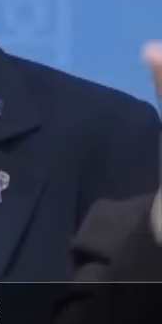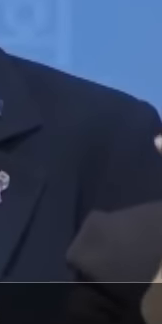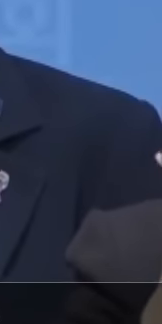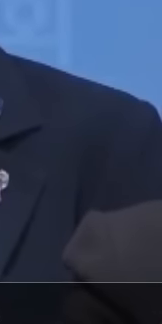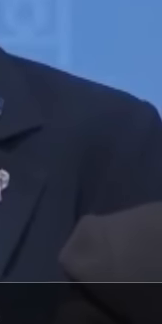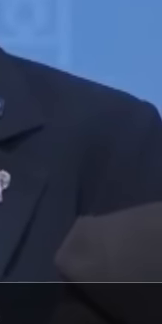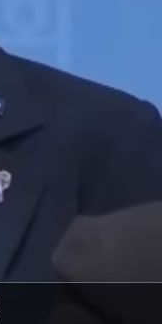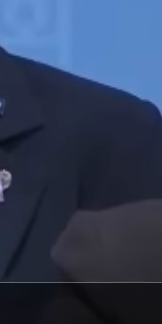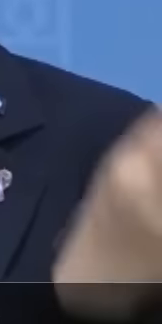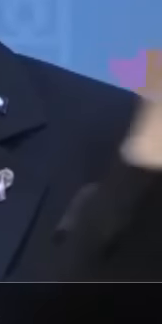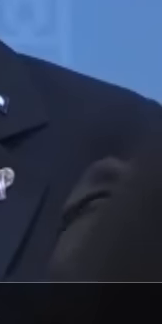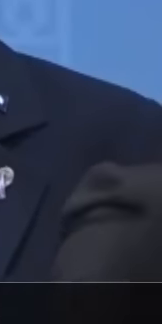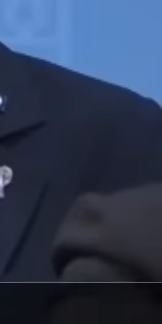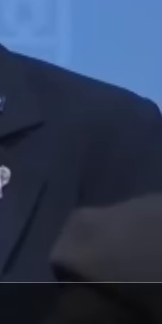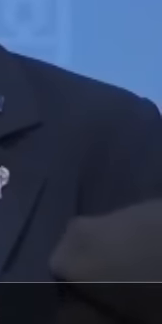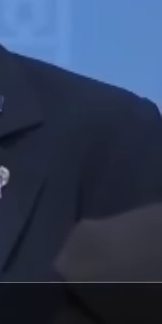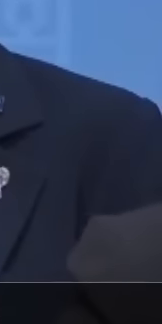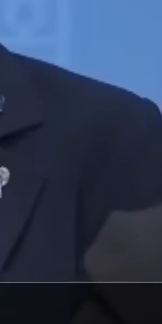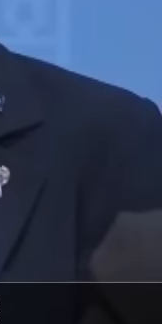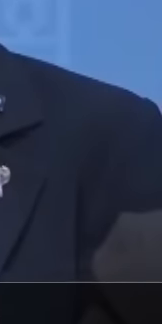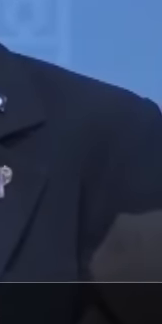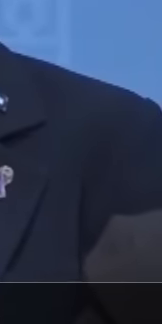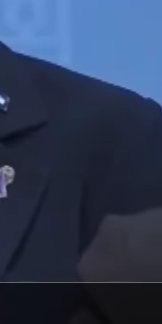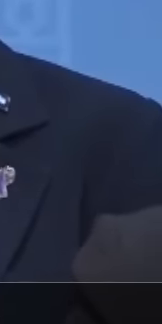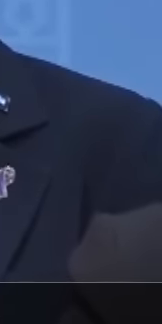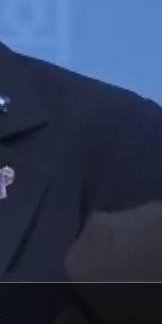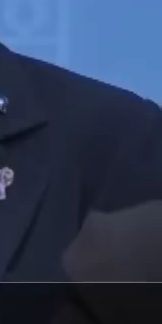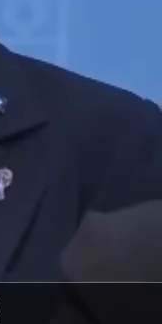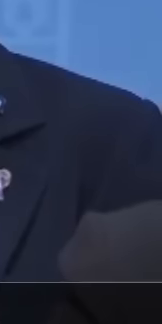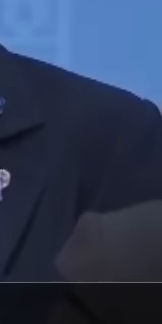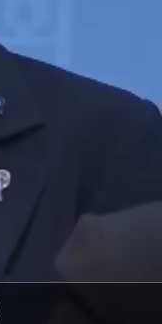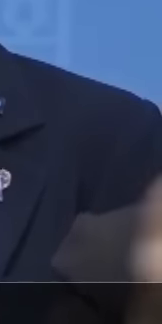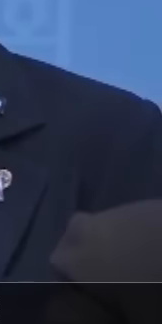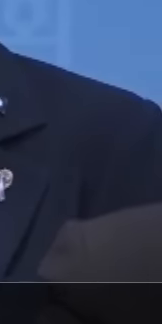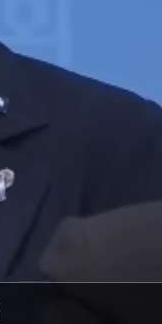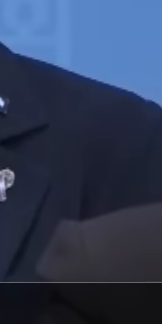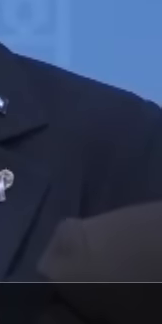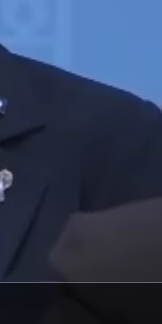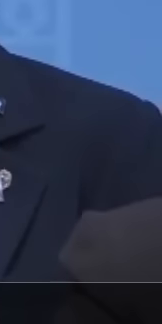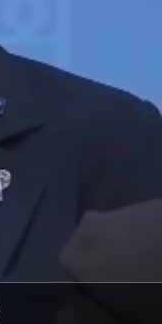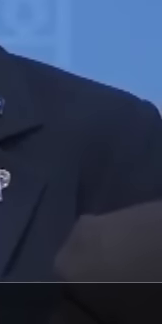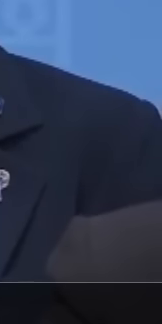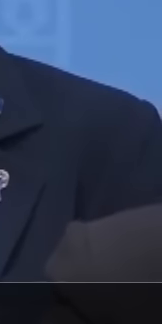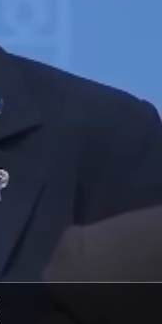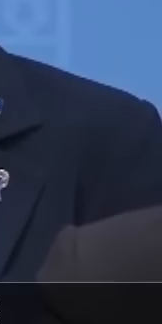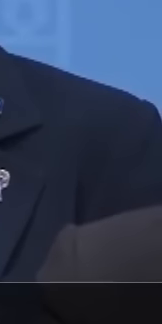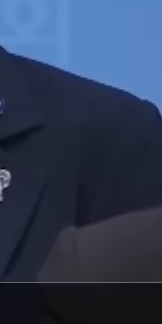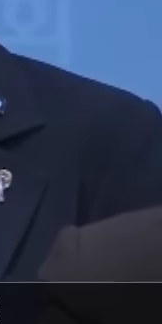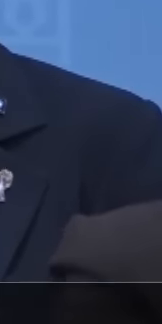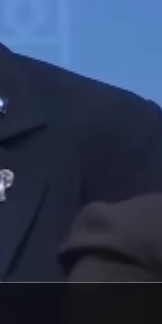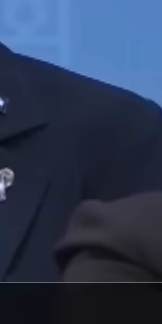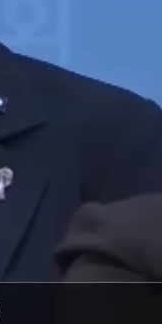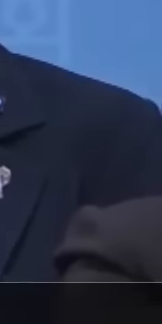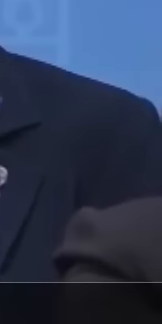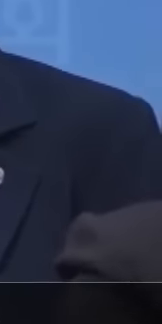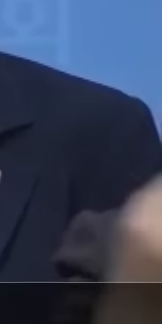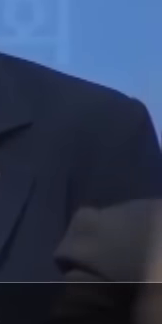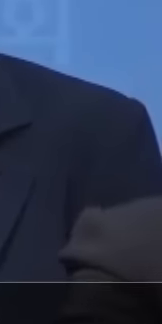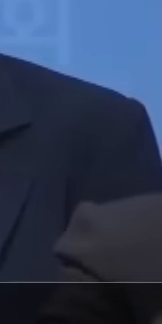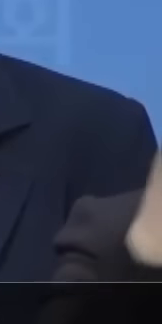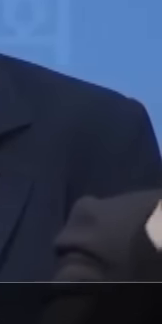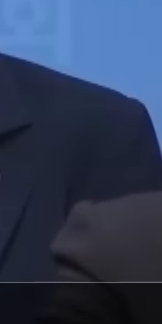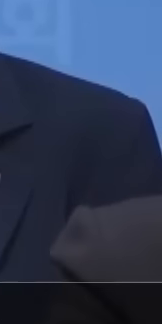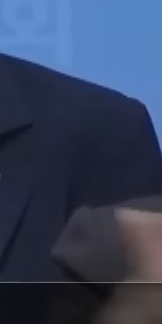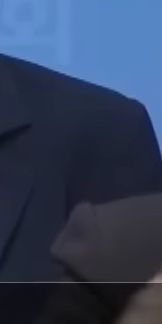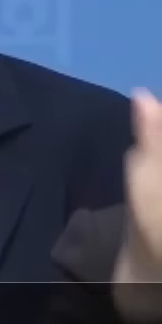검찰을 공소제기 및 유지 기능만을 행사하는 기소청으로 전환하겠습니다. 아울러